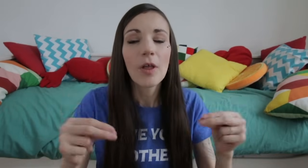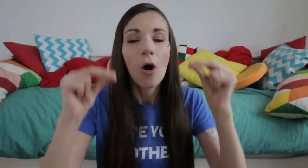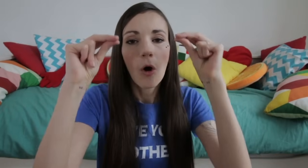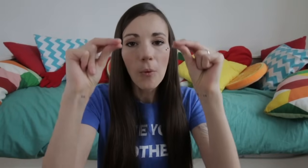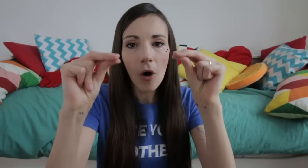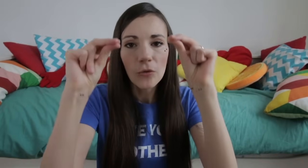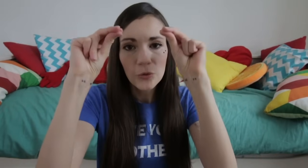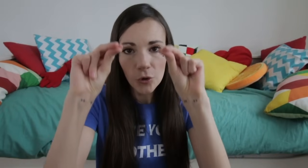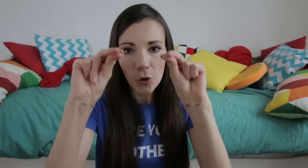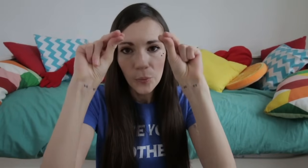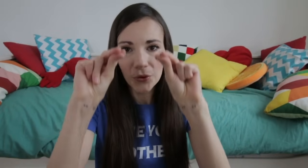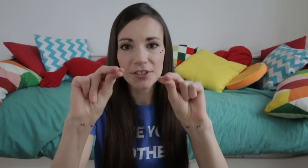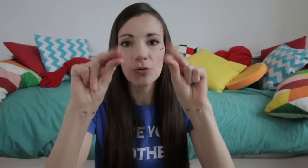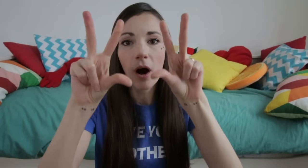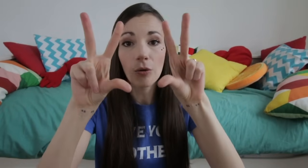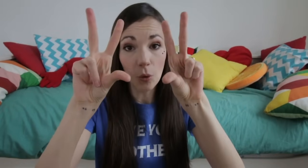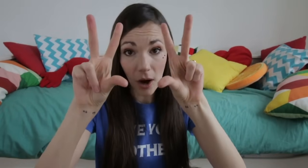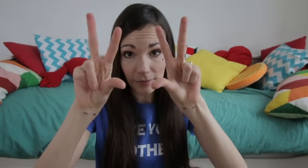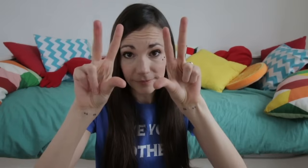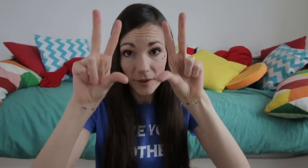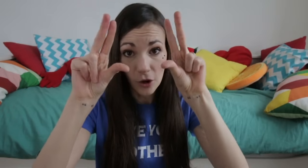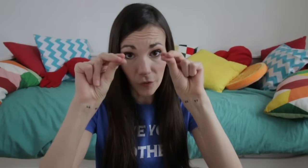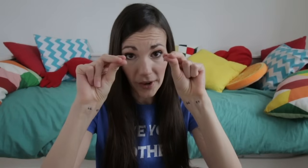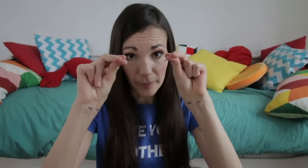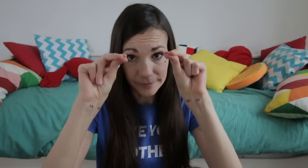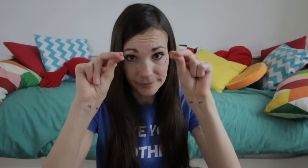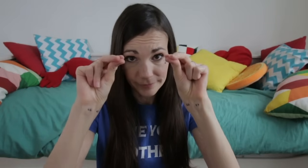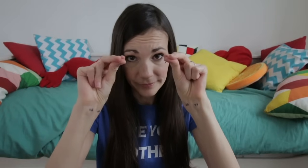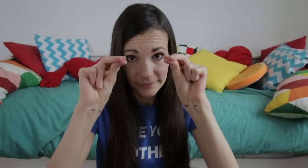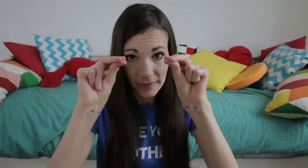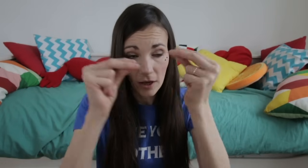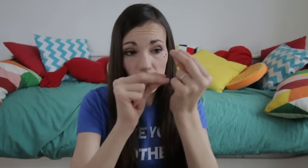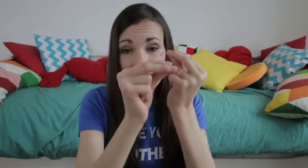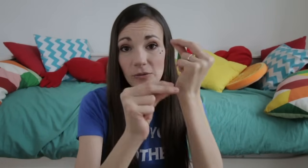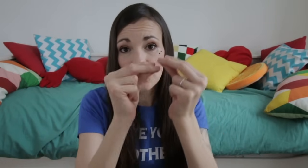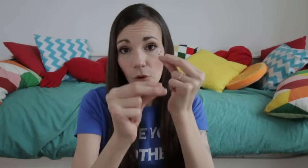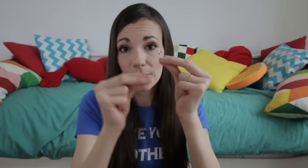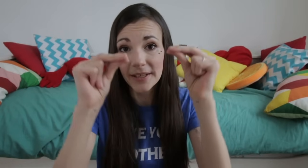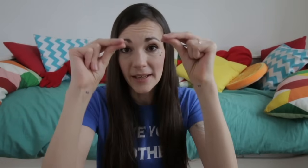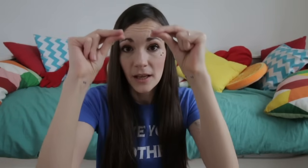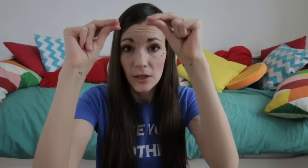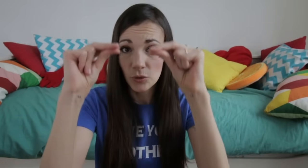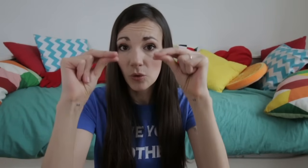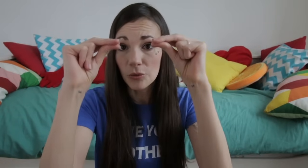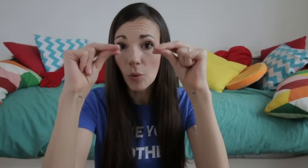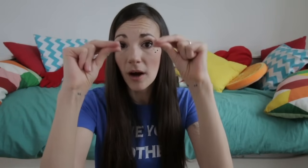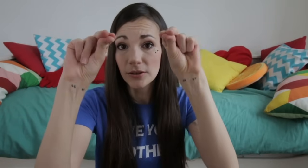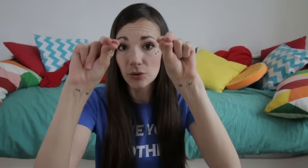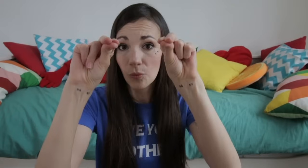On prend nos petits doigts en trois qu'on ferme. Le reste des doigts sont repliés, nos doigts en trois sont